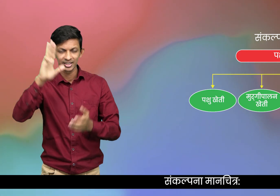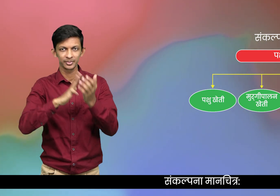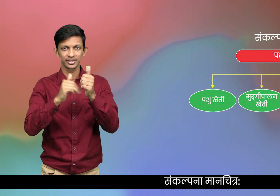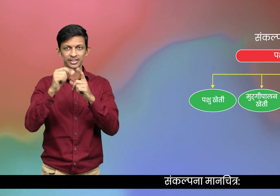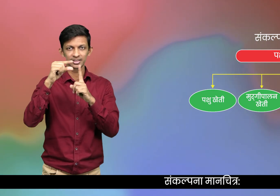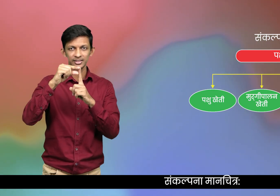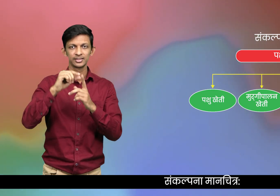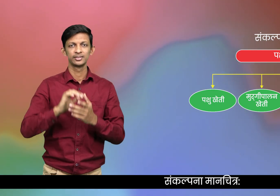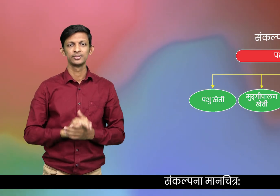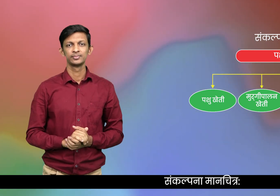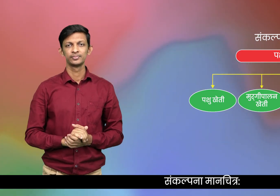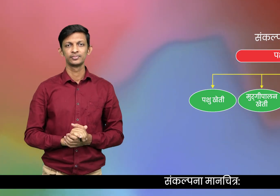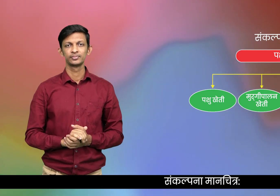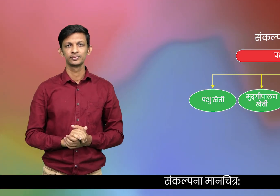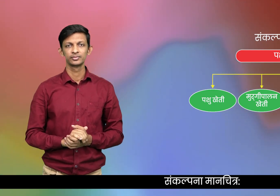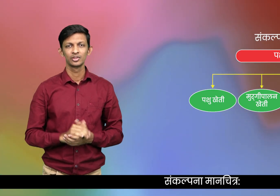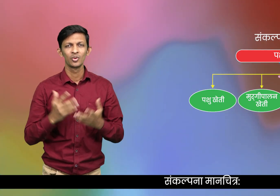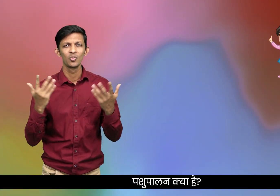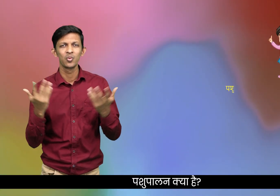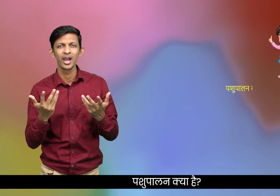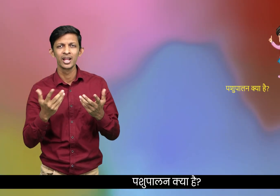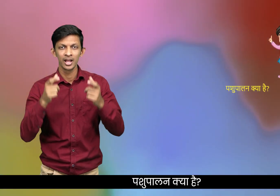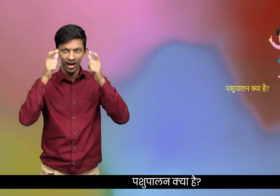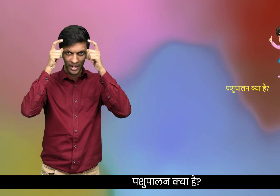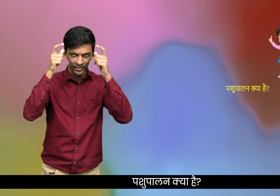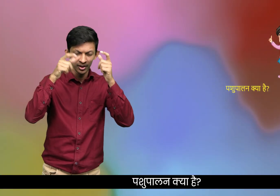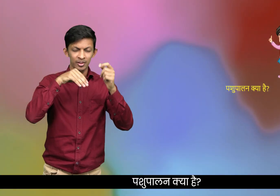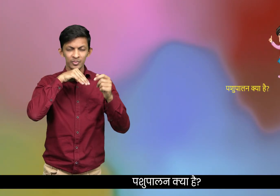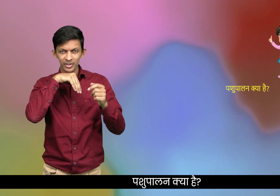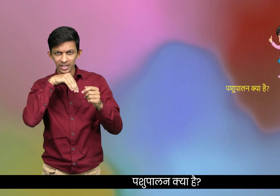संकल्पना मानचित्र। पशुपालन क्या है?